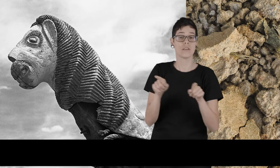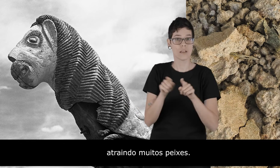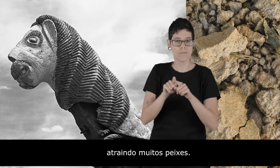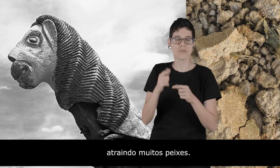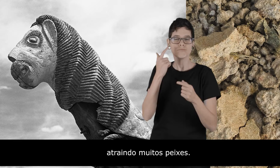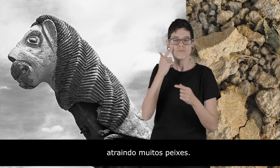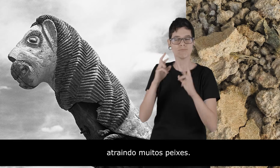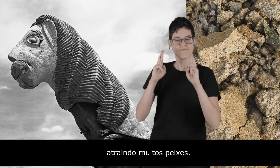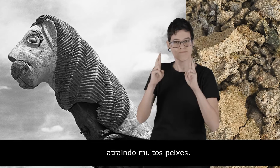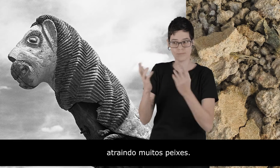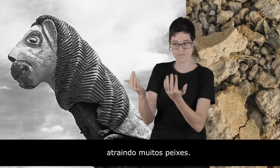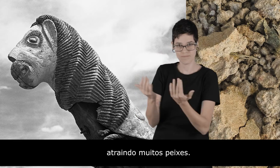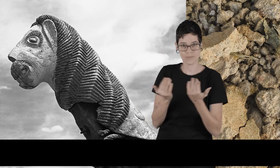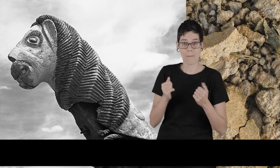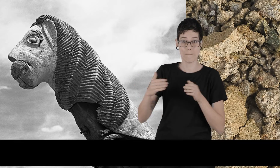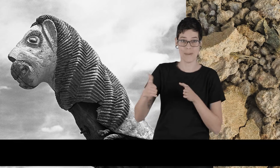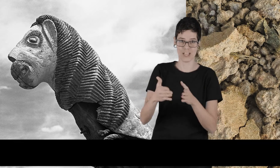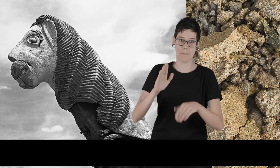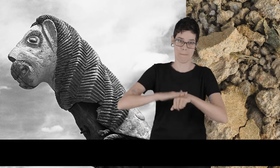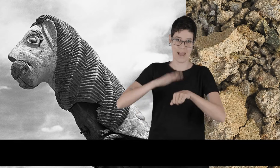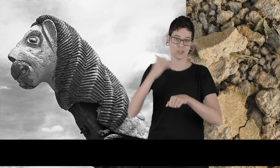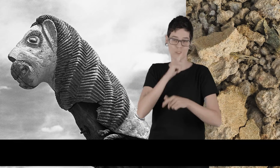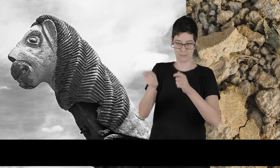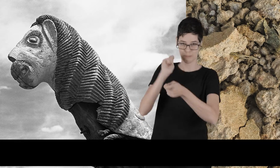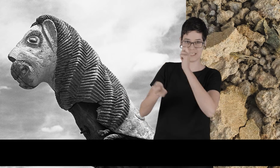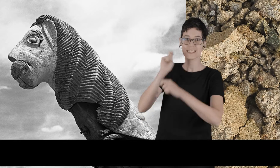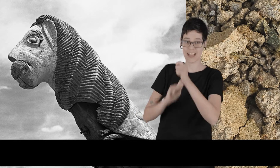tempestades, atraindo muitos peixes.